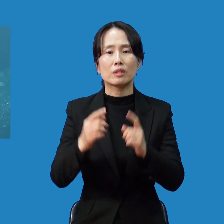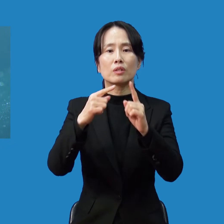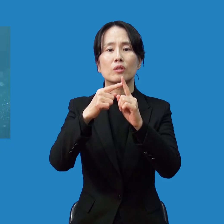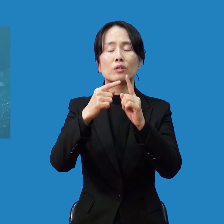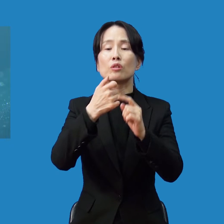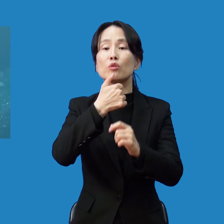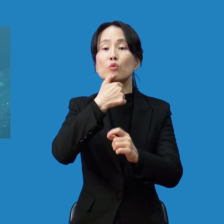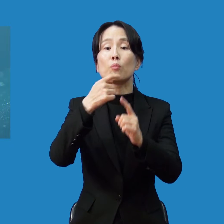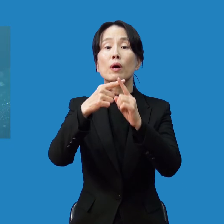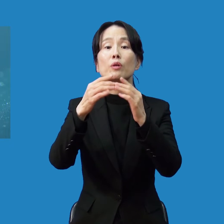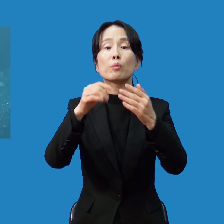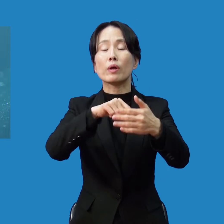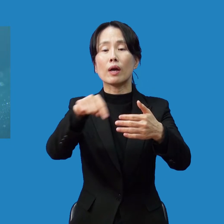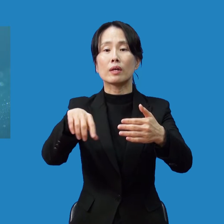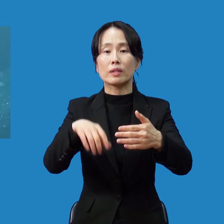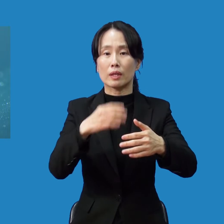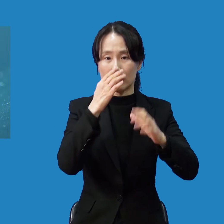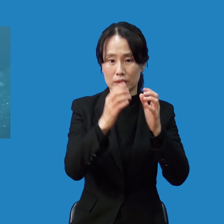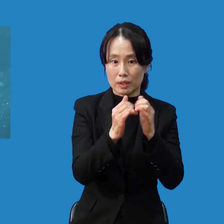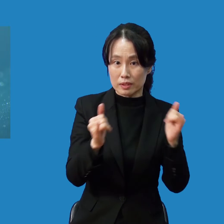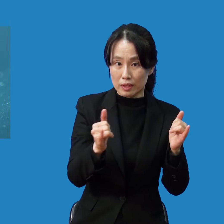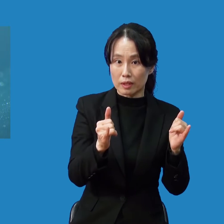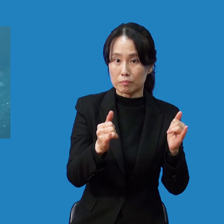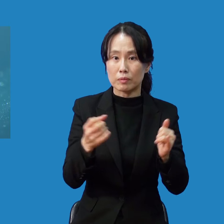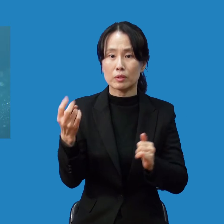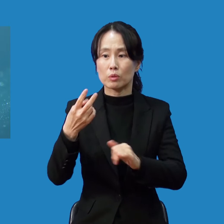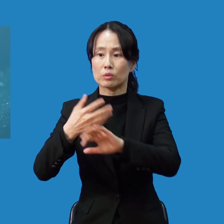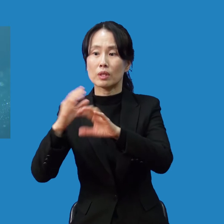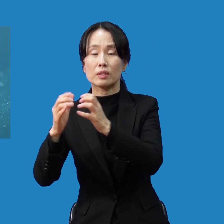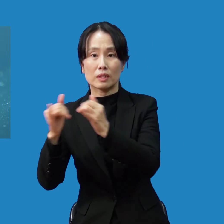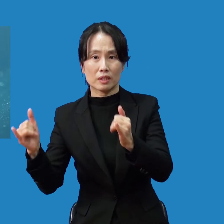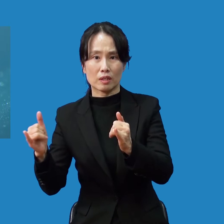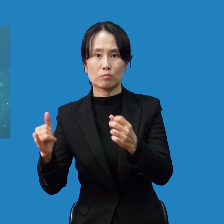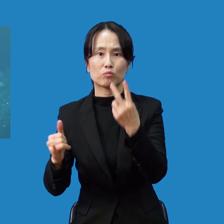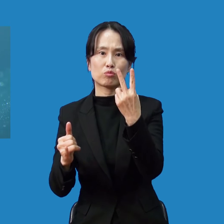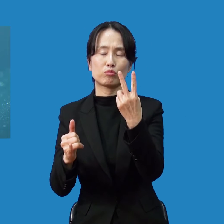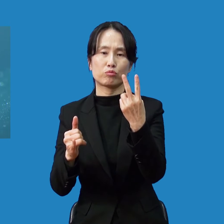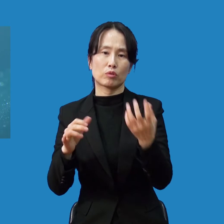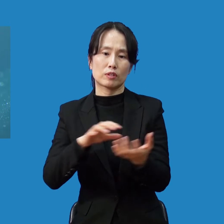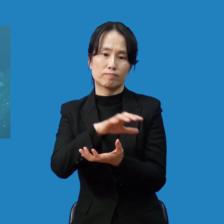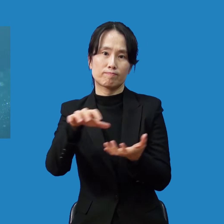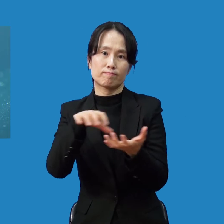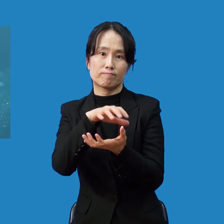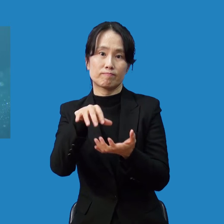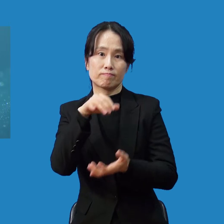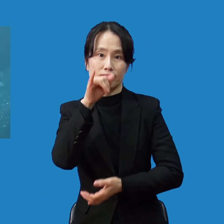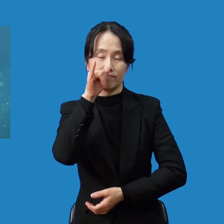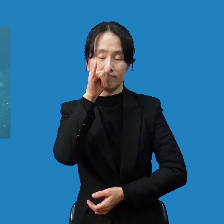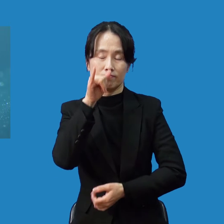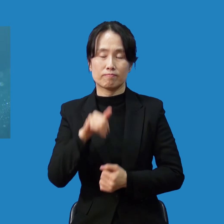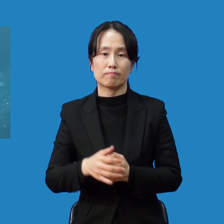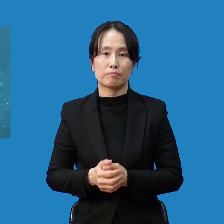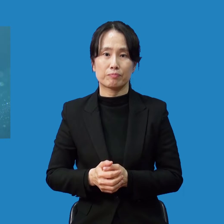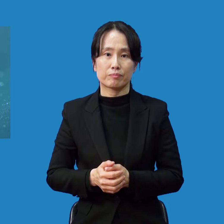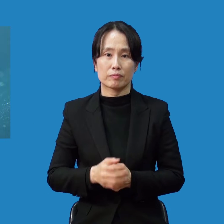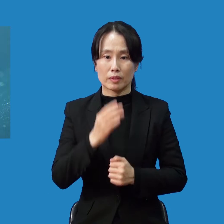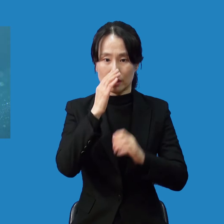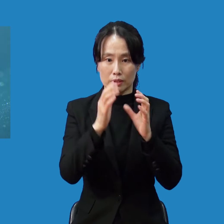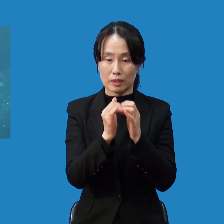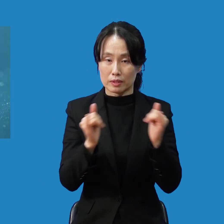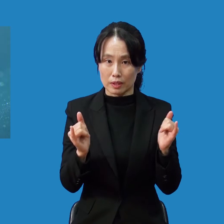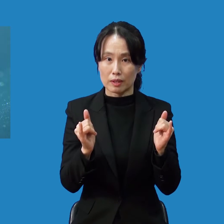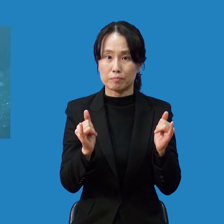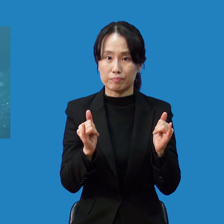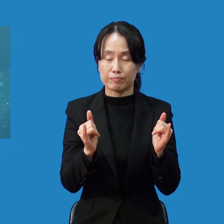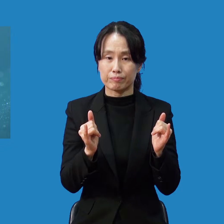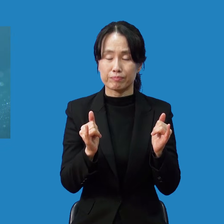안에는 유대인 출신의 신자들과 이방인 출신의 신자들이 섞여 있었습니다. 유대인